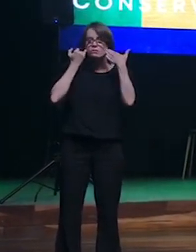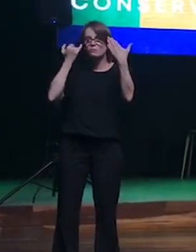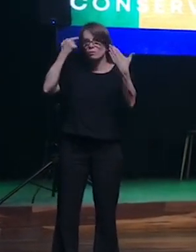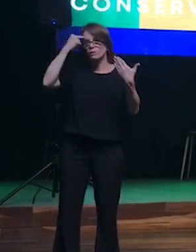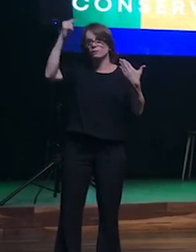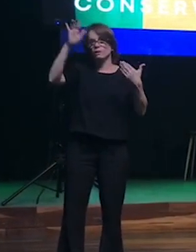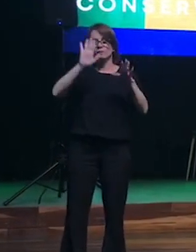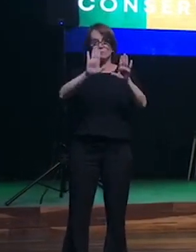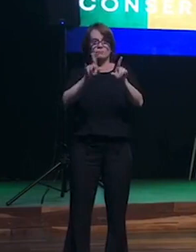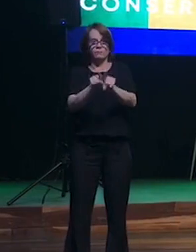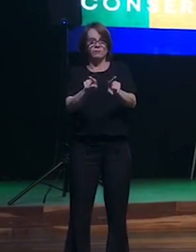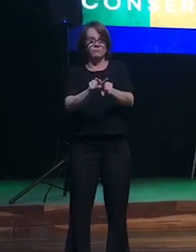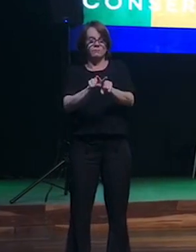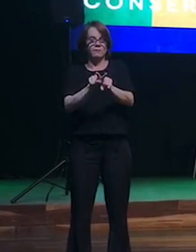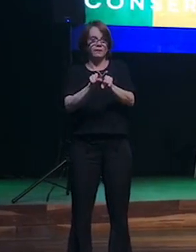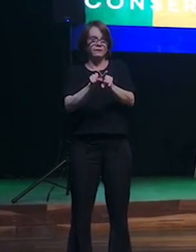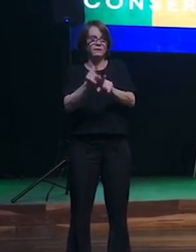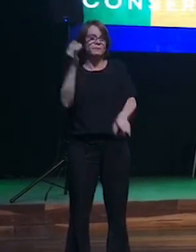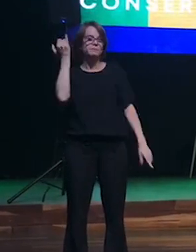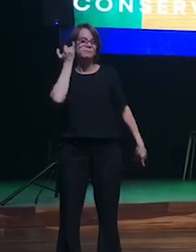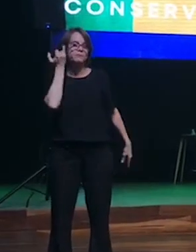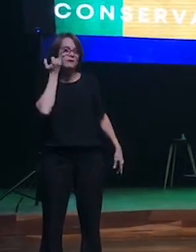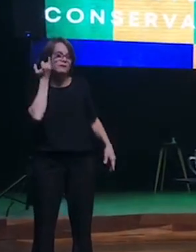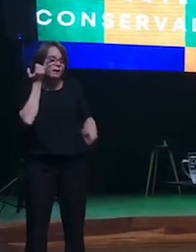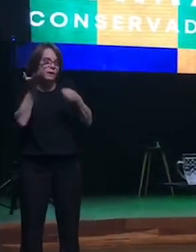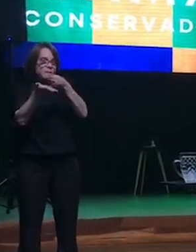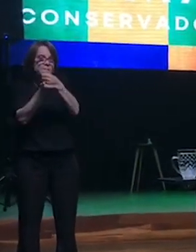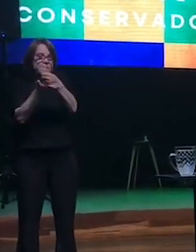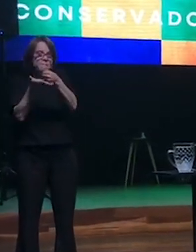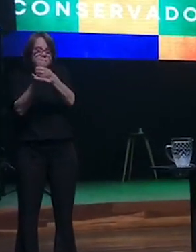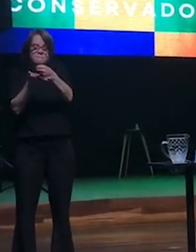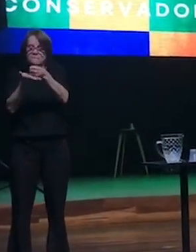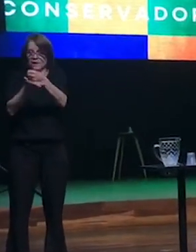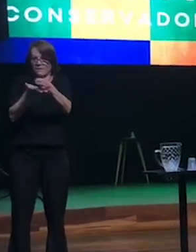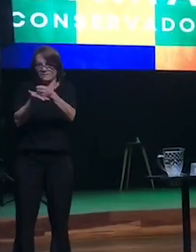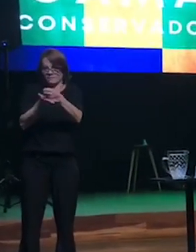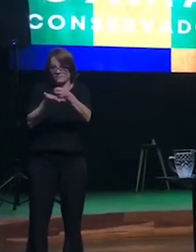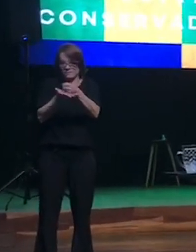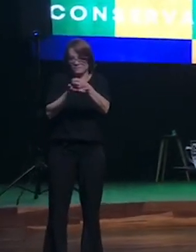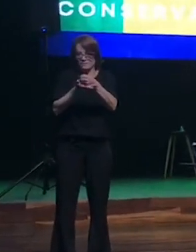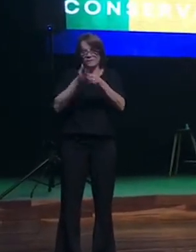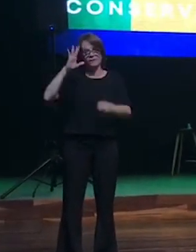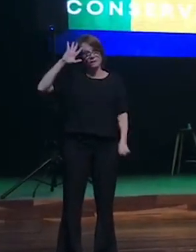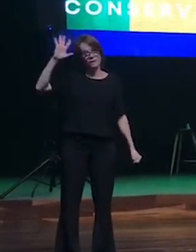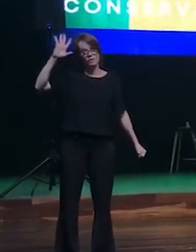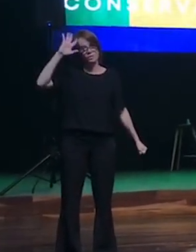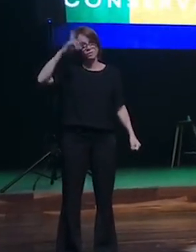mas preguiça de fundamentar as nossas ideias.